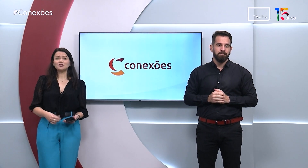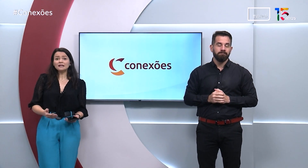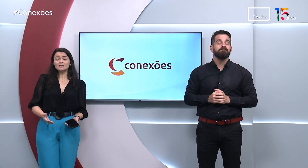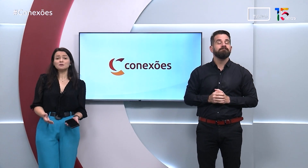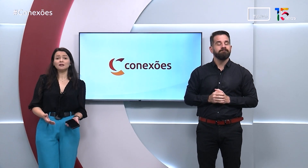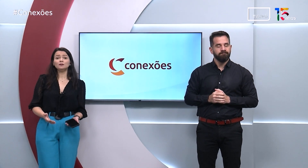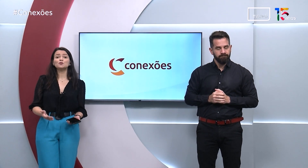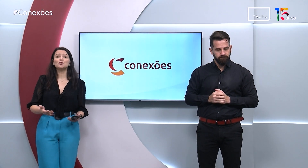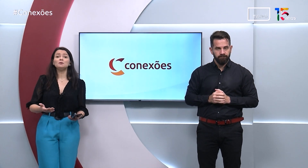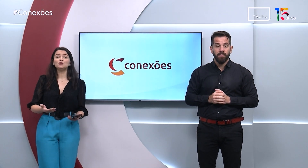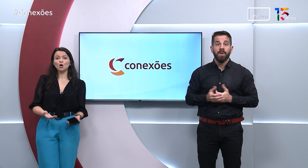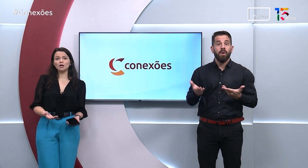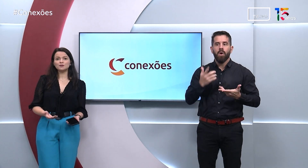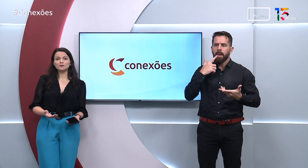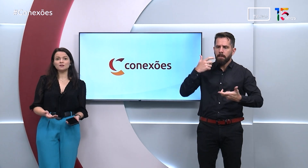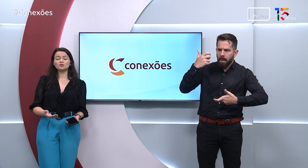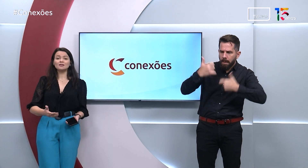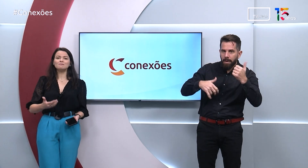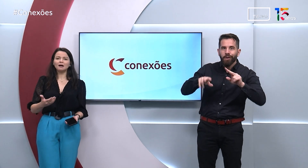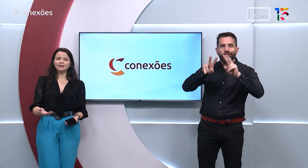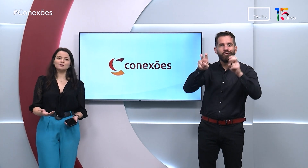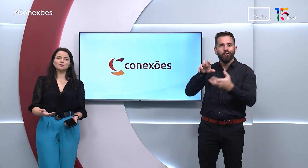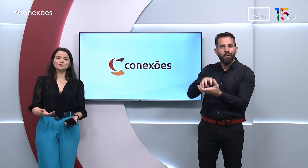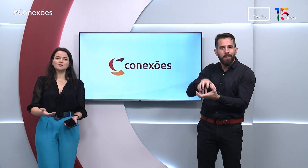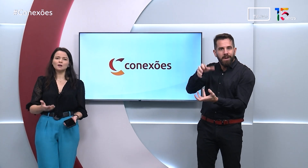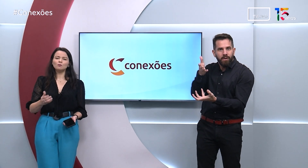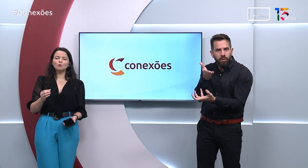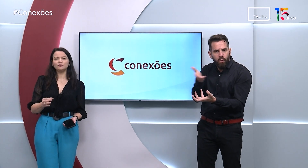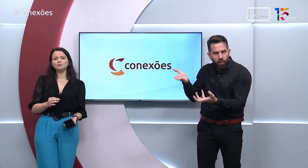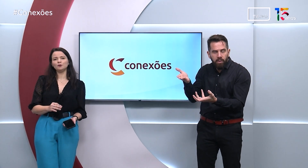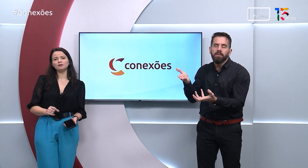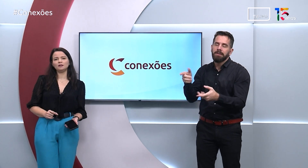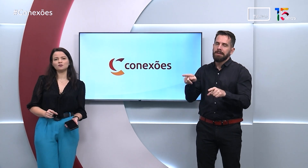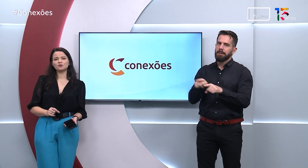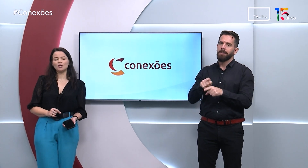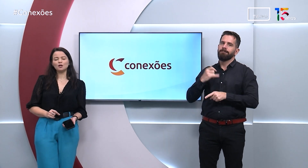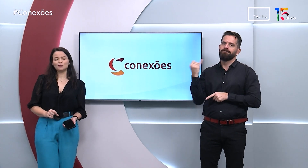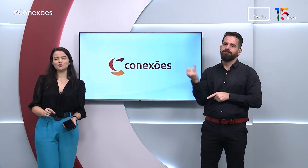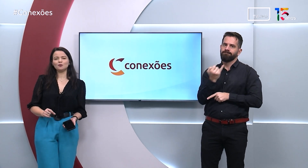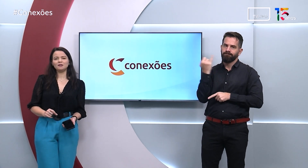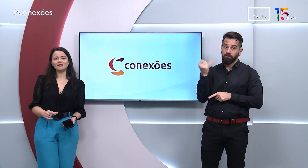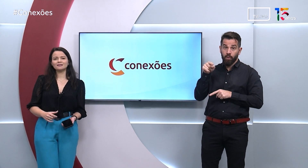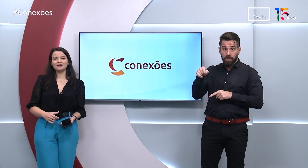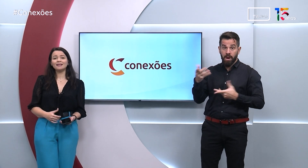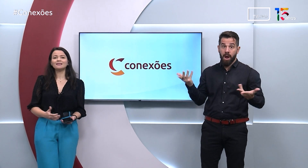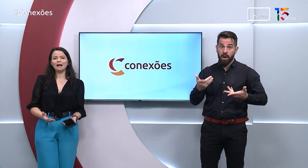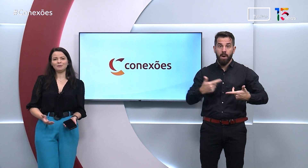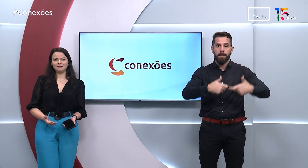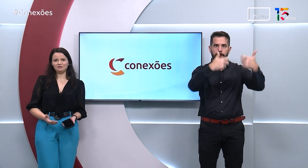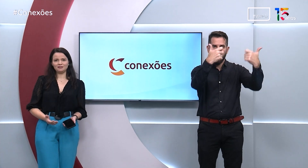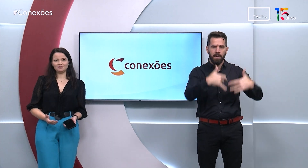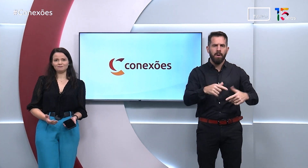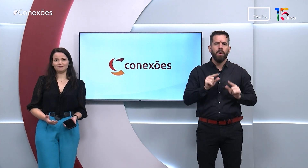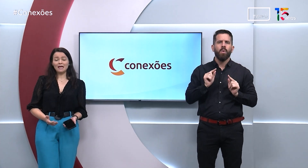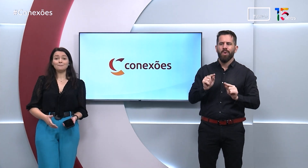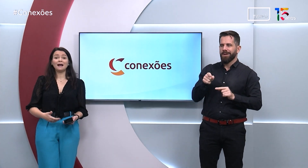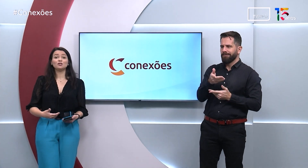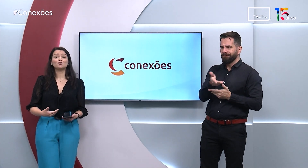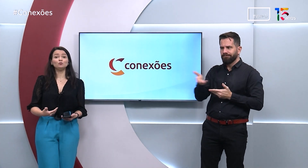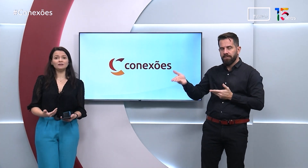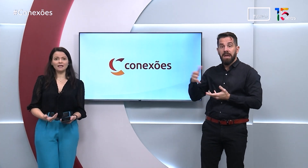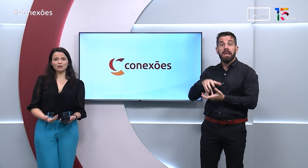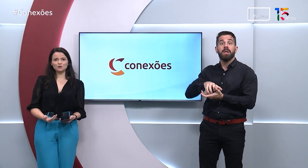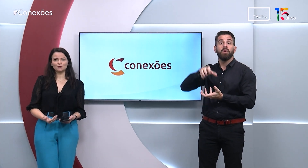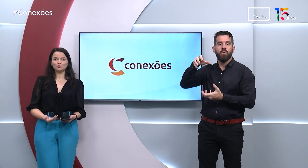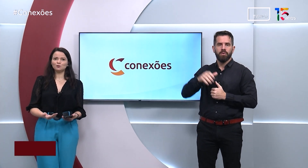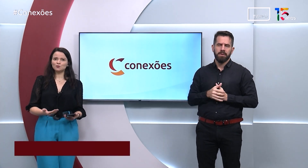Bom, e já que estamos falando sobre idosos, a gente tem mais uma discussão muito importante sobre essa etapa da vida. Mais